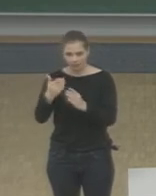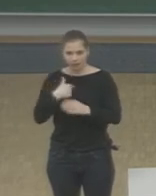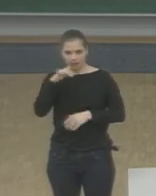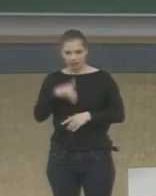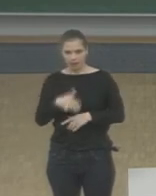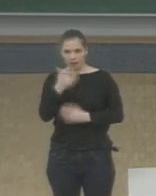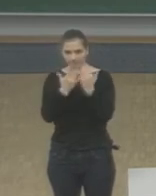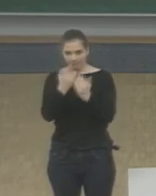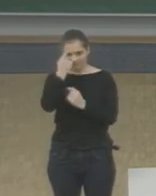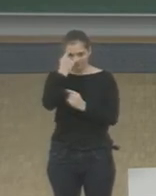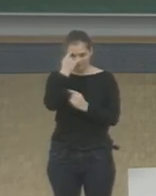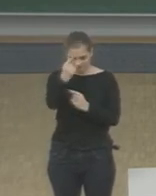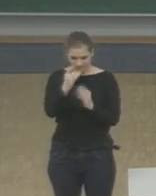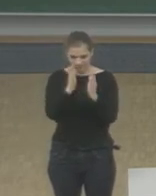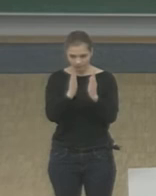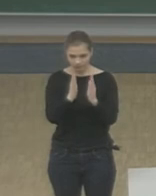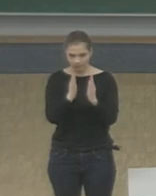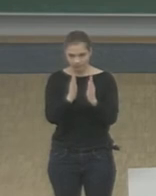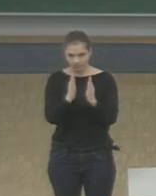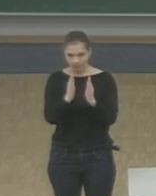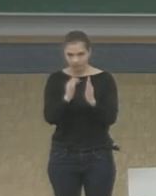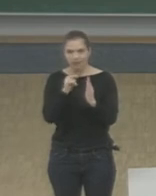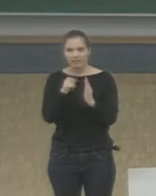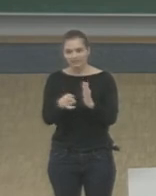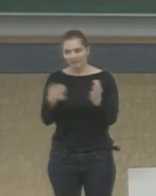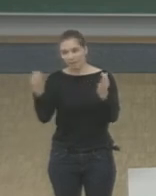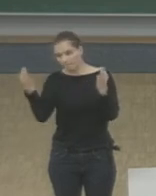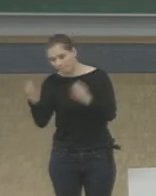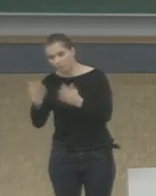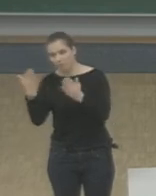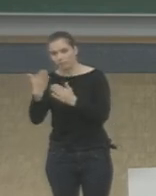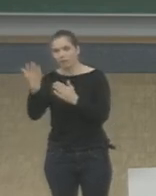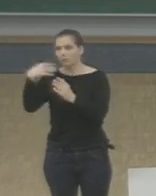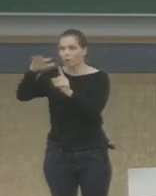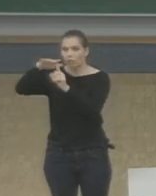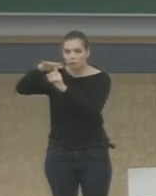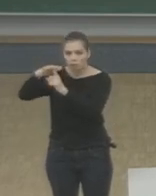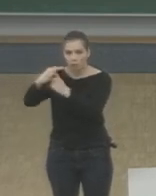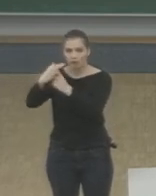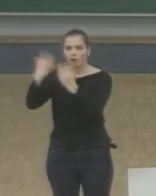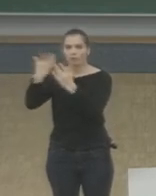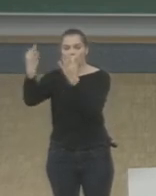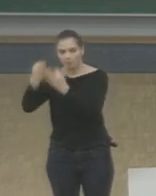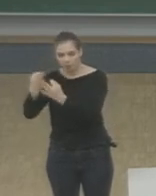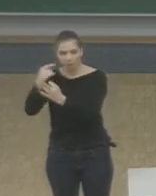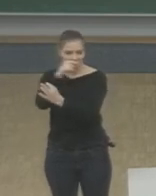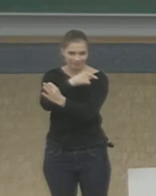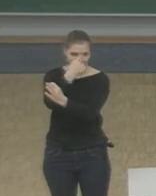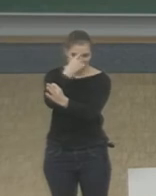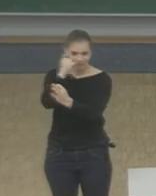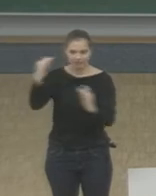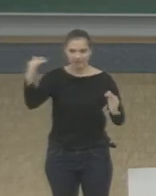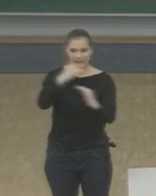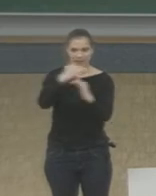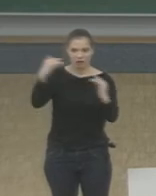Wissensbestandteile im engeren Sinne notwendig mit Wissen und Verständnis der Kontexte ihres Einsatzes.